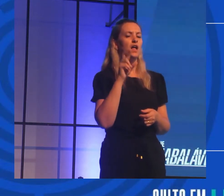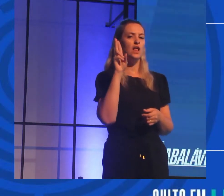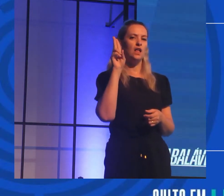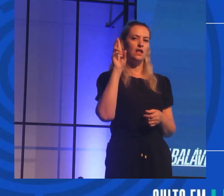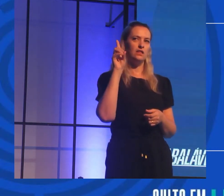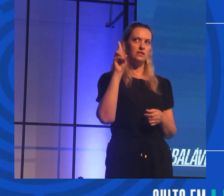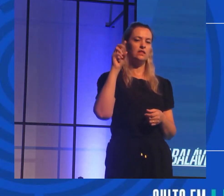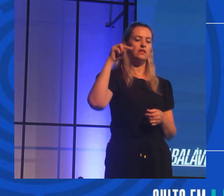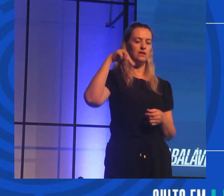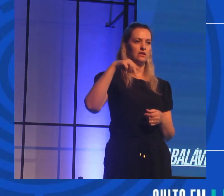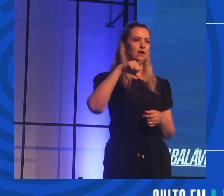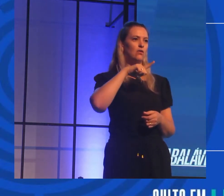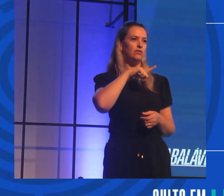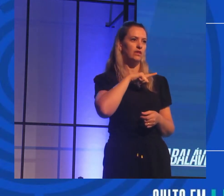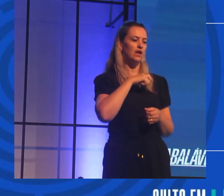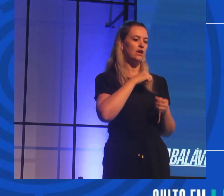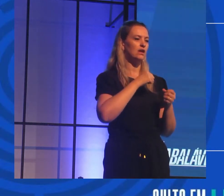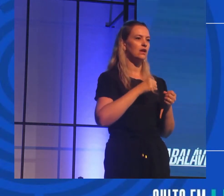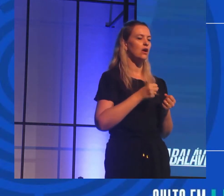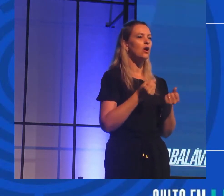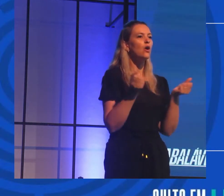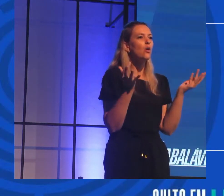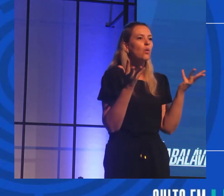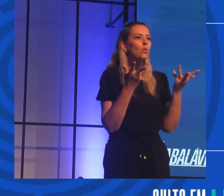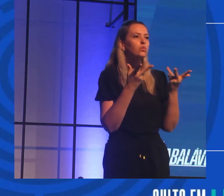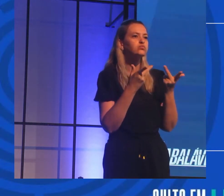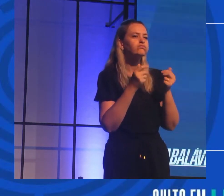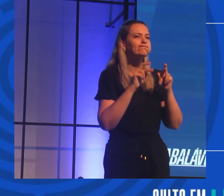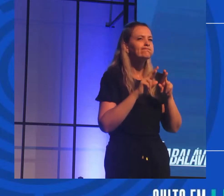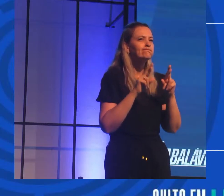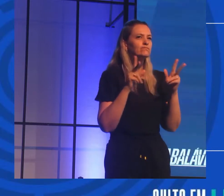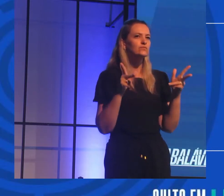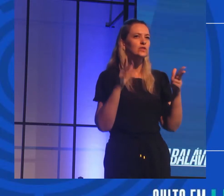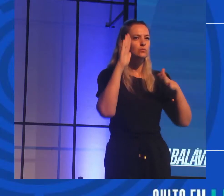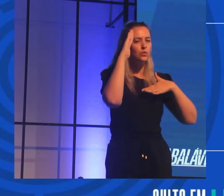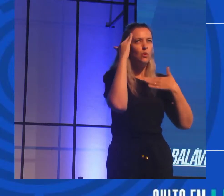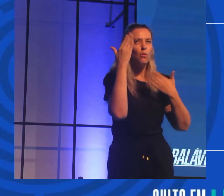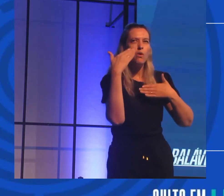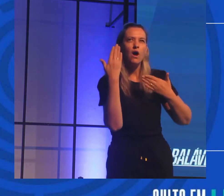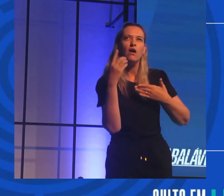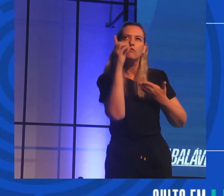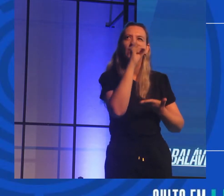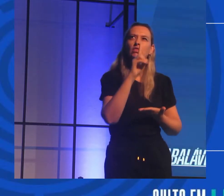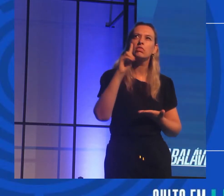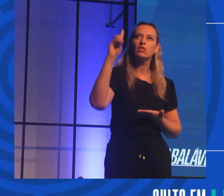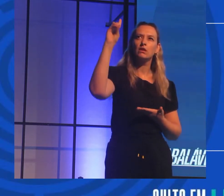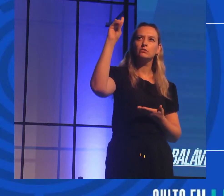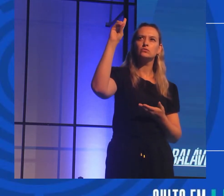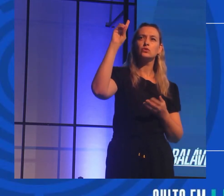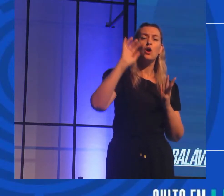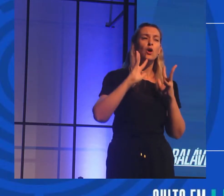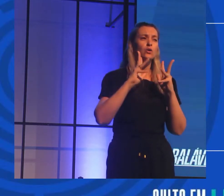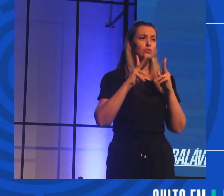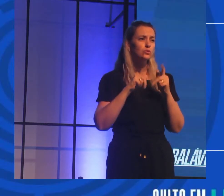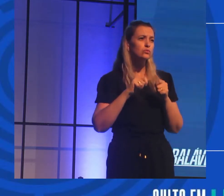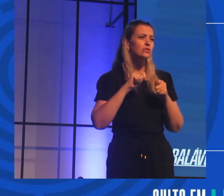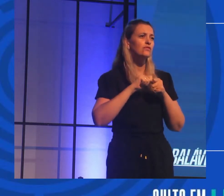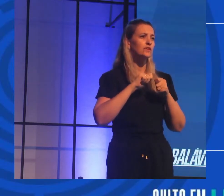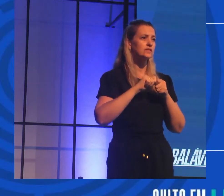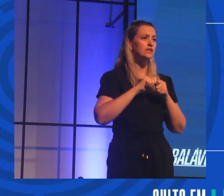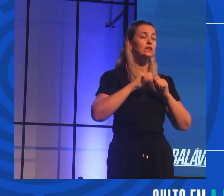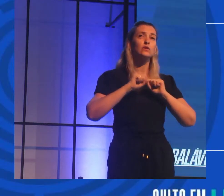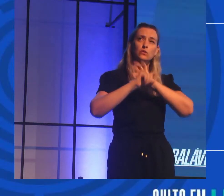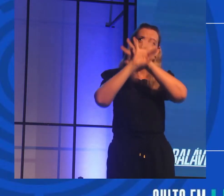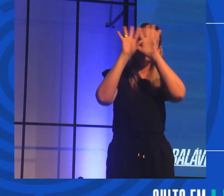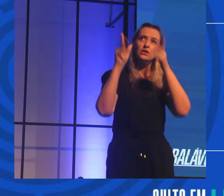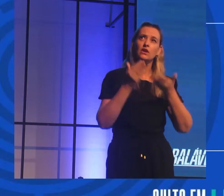amava a Deus, porque ele honrava a Deus, e tudo que ele fazia em palavra e em ação, ele fazia de fato para glorificar a